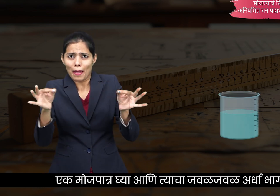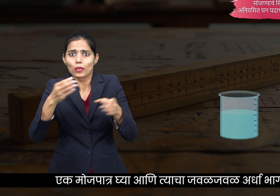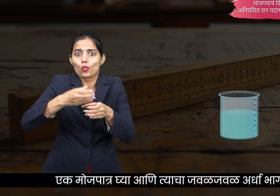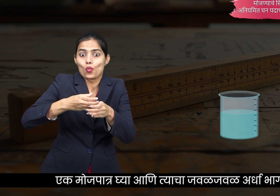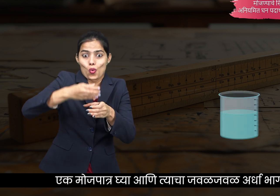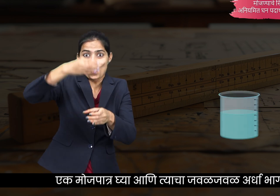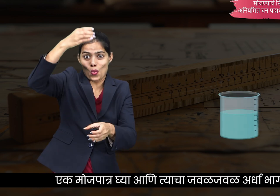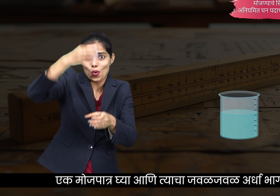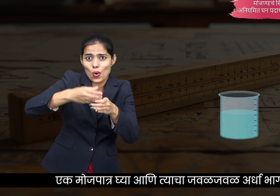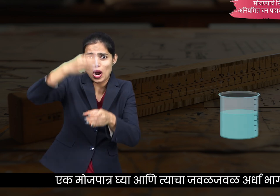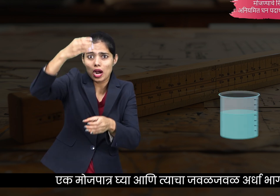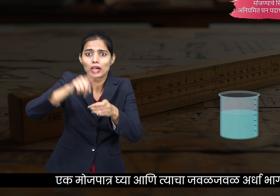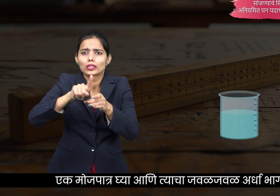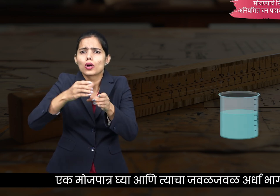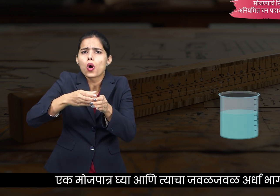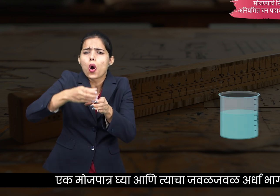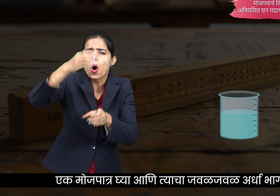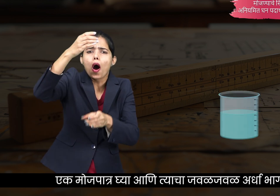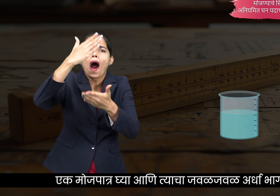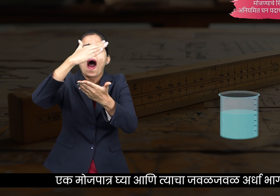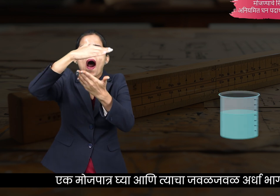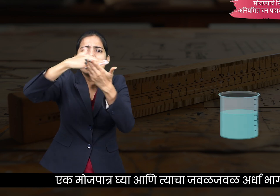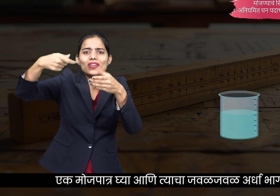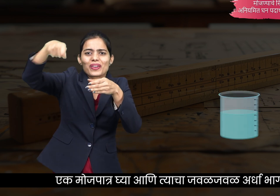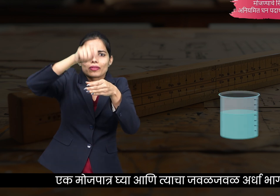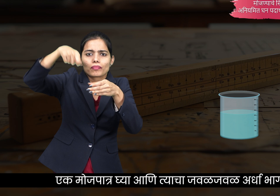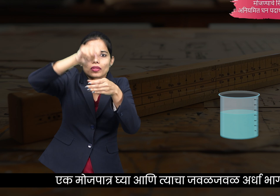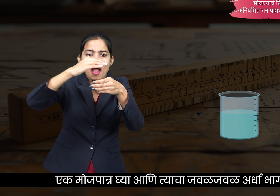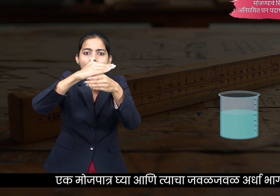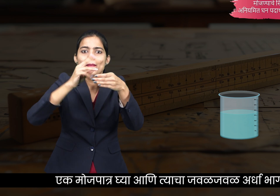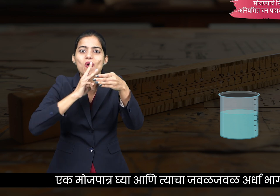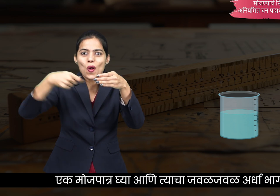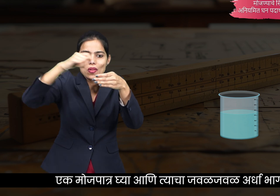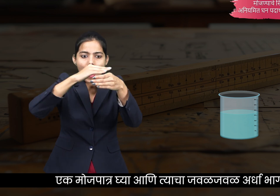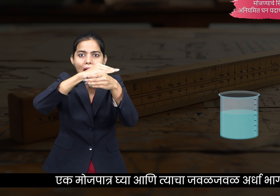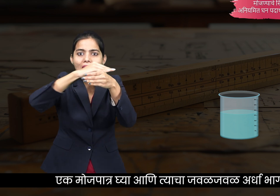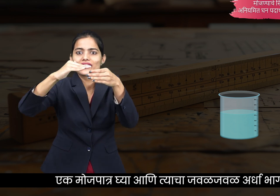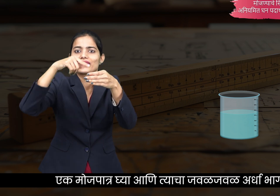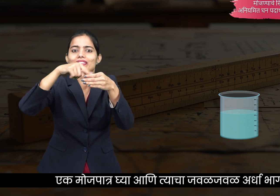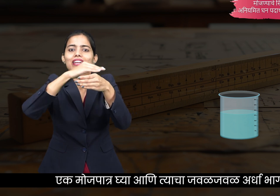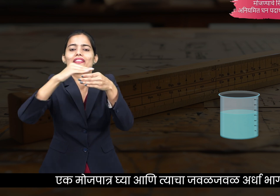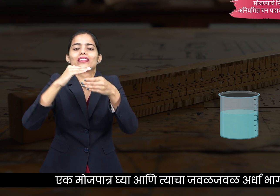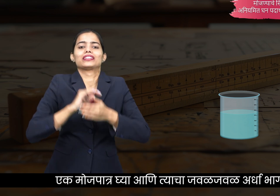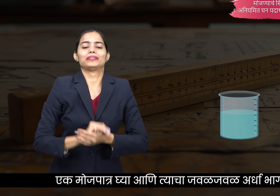एक मोजपात्र घ्या आणि त्याच्या जवळजवळ अर्धा भाग पाण्याने भरा.